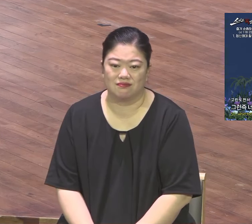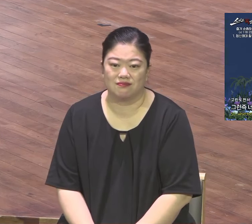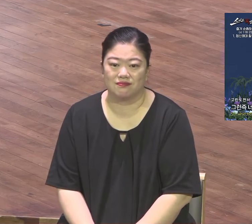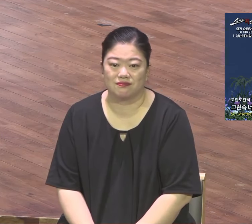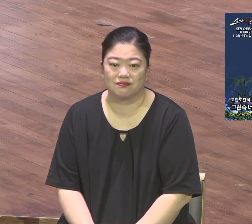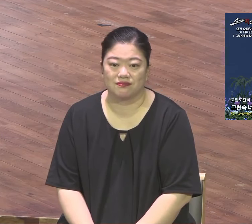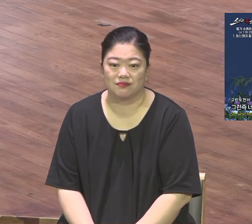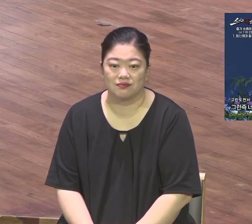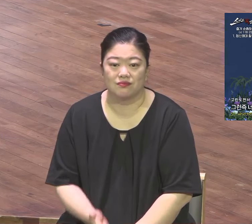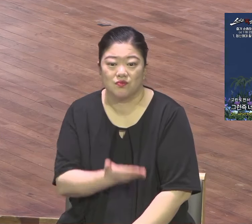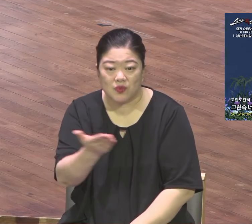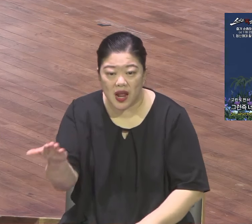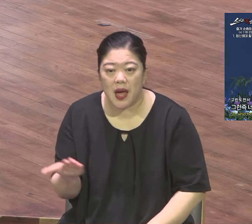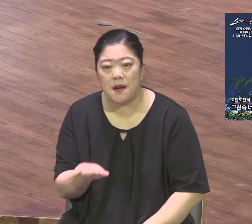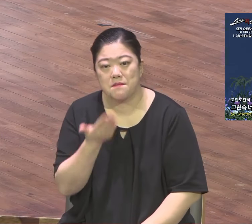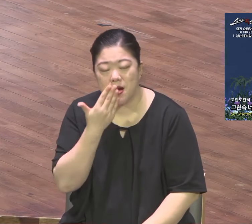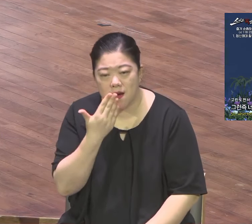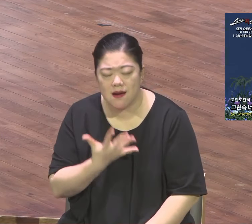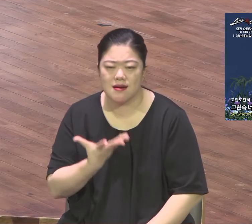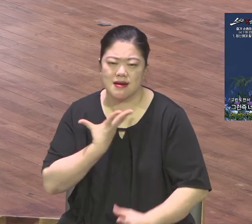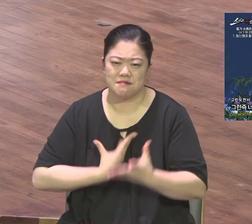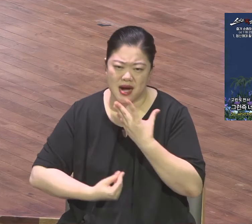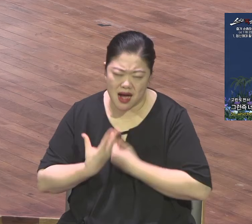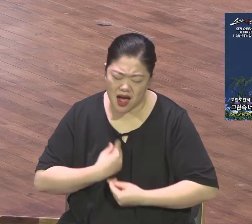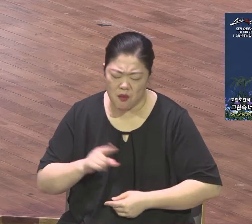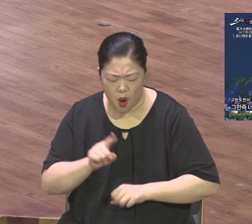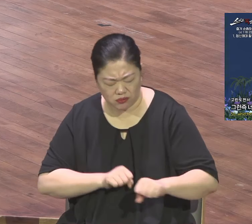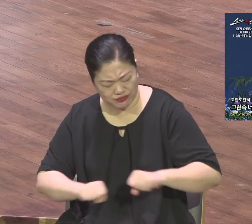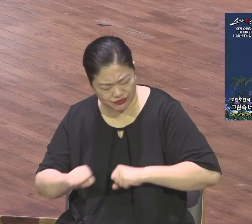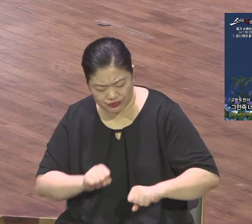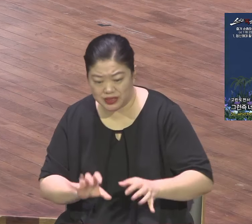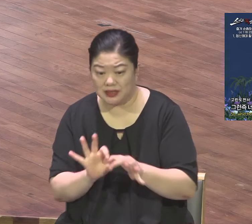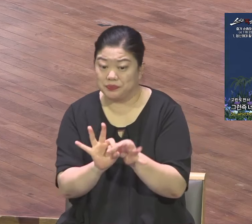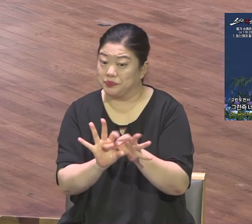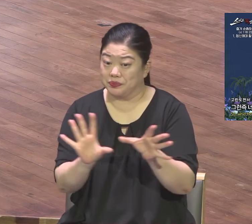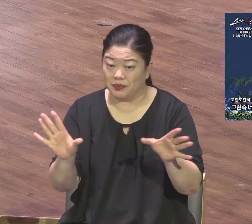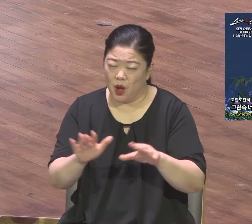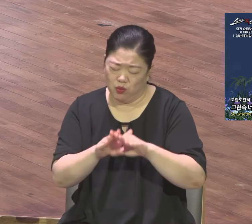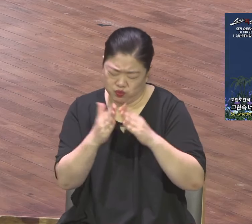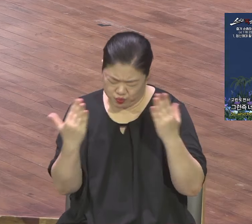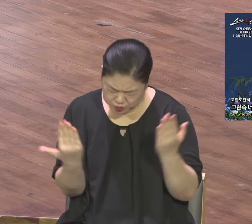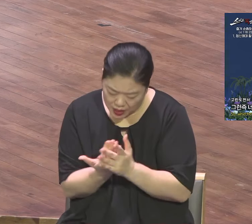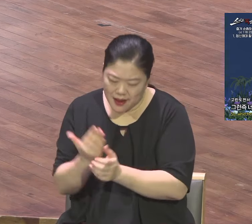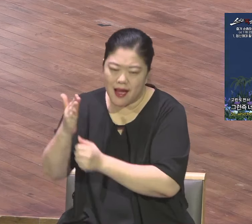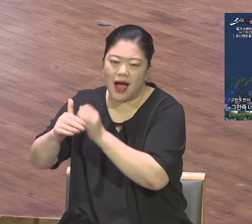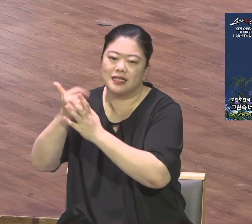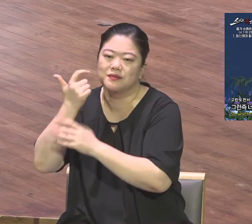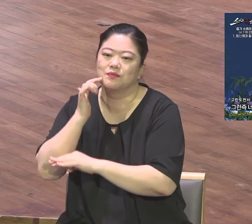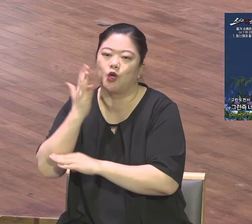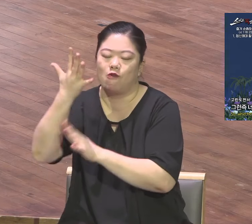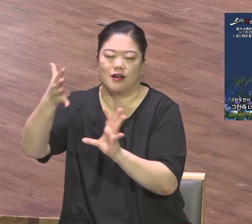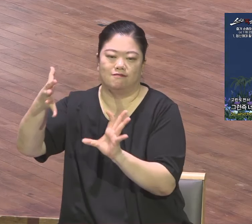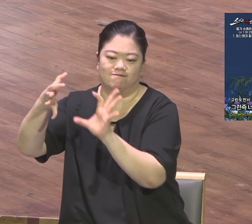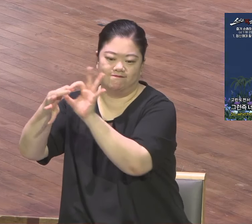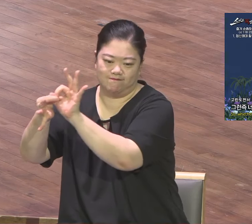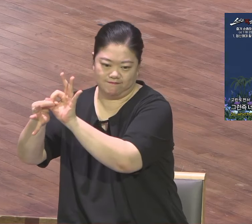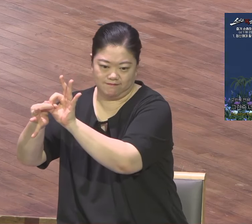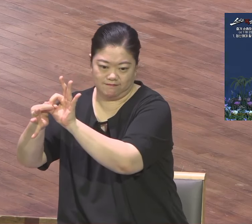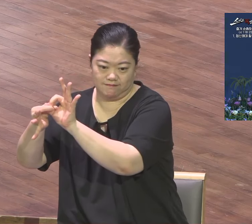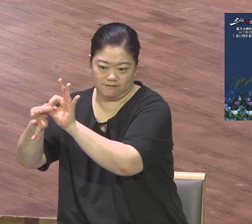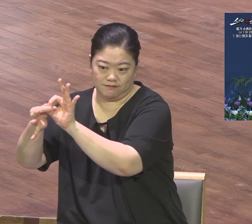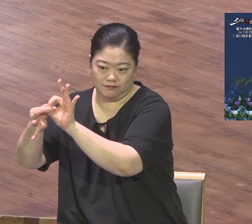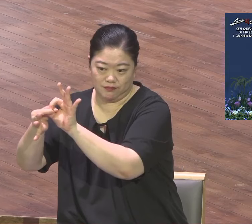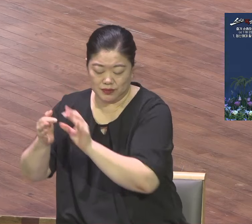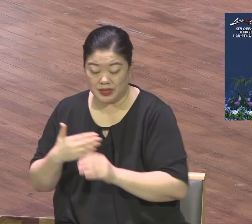그런즉 너희가 먹든지 마시든지 무엇을 하든지 다 하나님의 영광을 위하여 하라. 하나님의